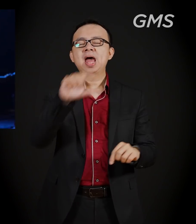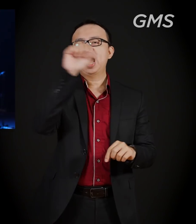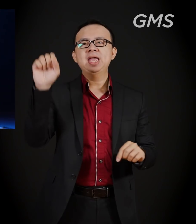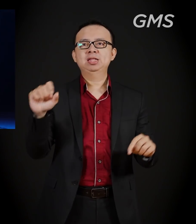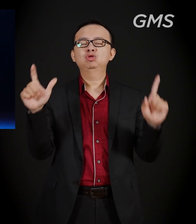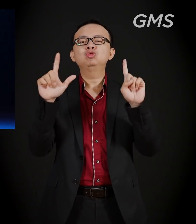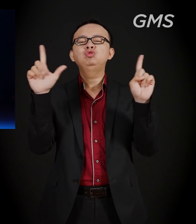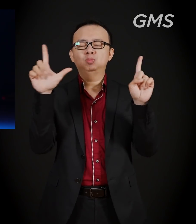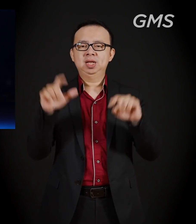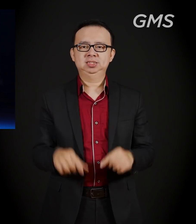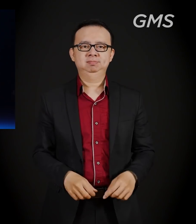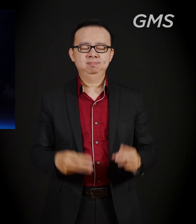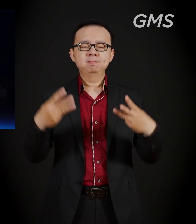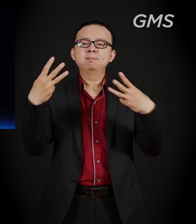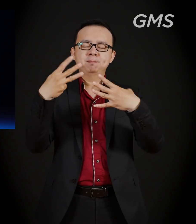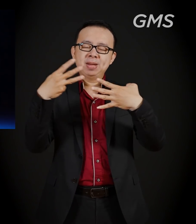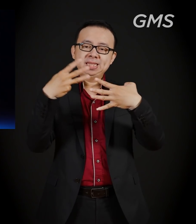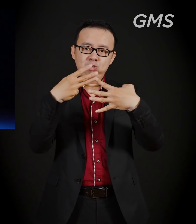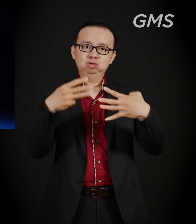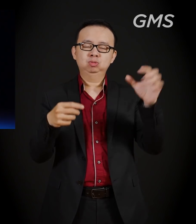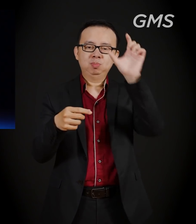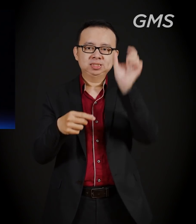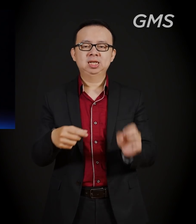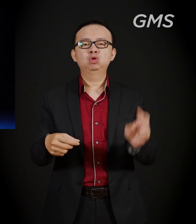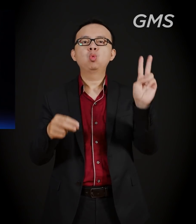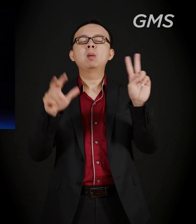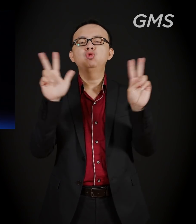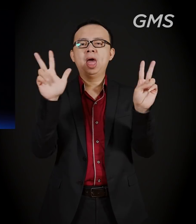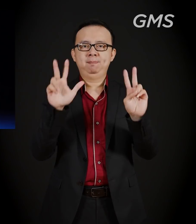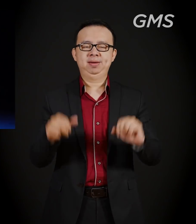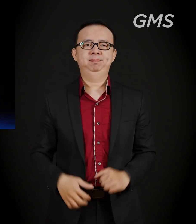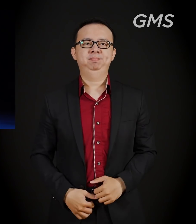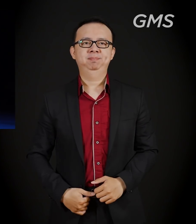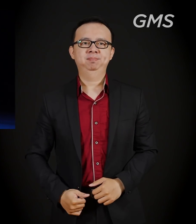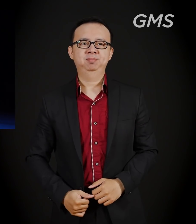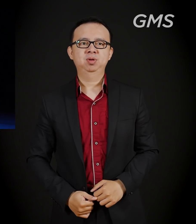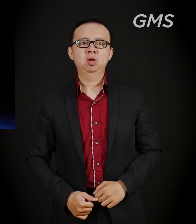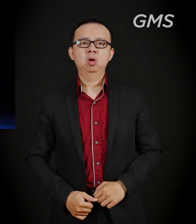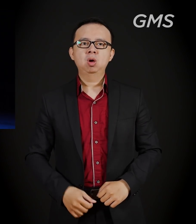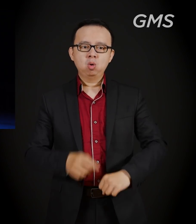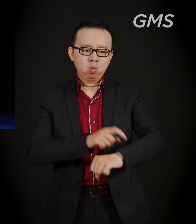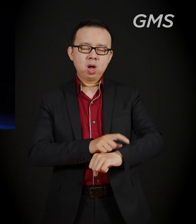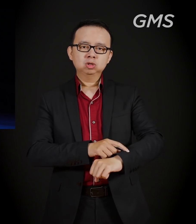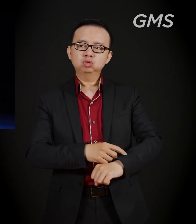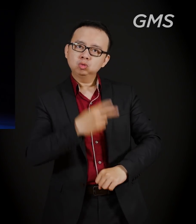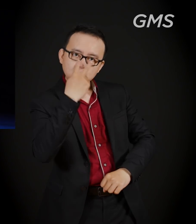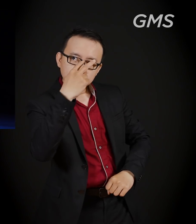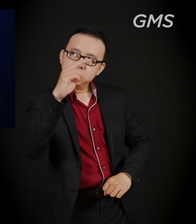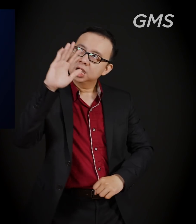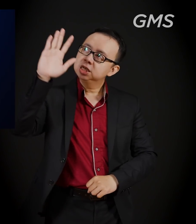ayatnya ke-20. Matius 28 ayat 17 sampai 20 bilang begini. Ketika melihat dia, mereka